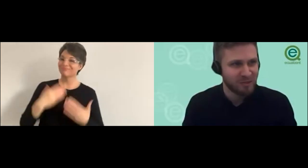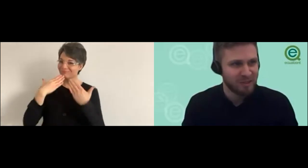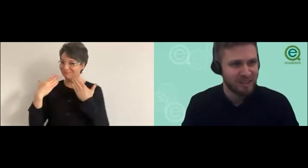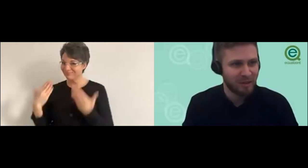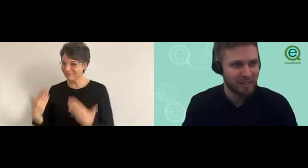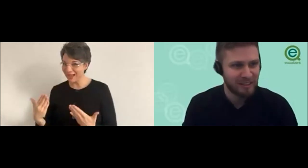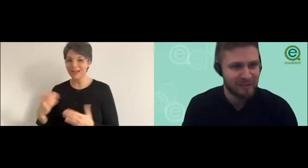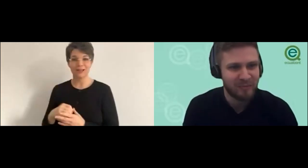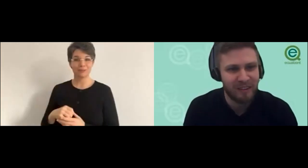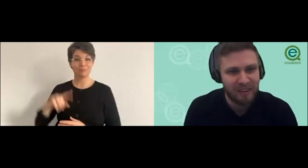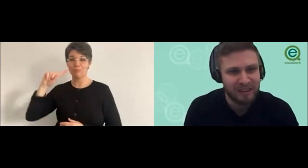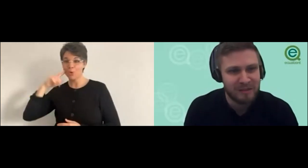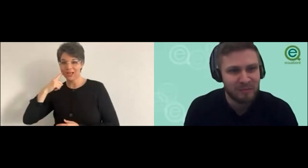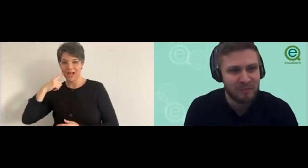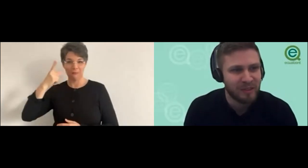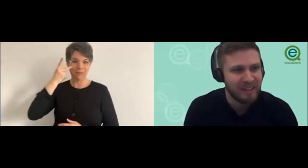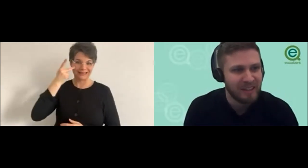Danke und Patti.